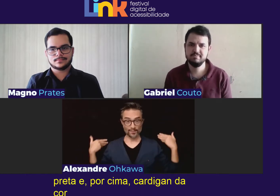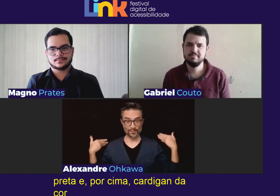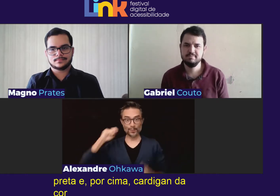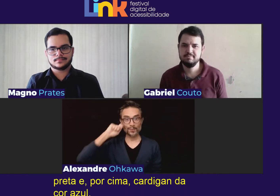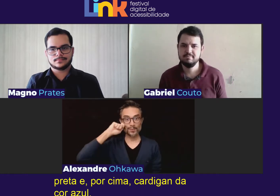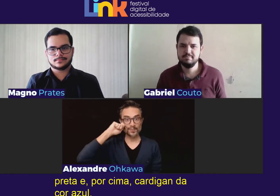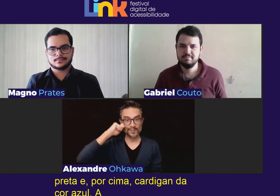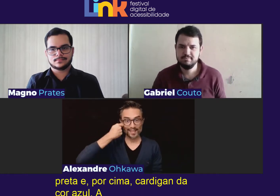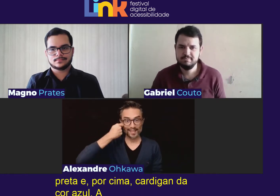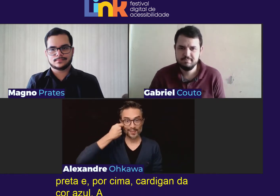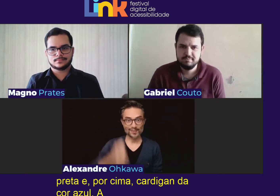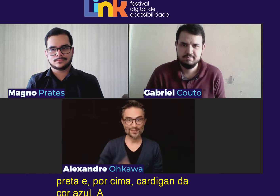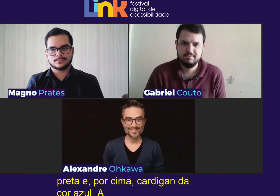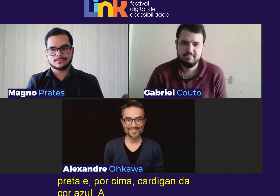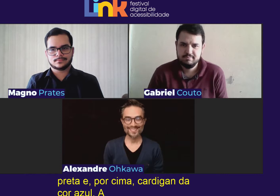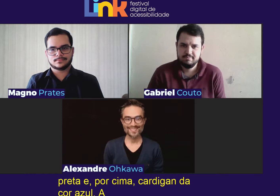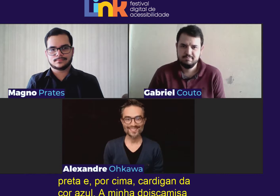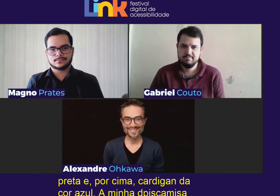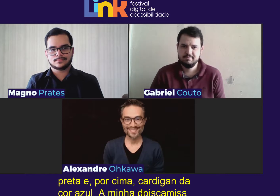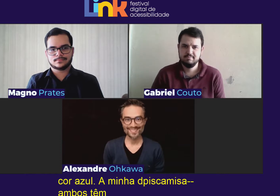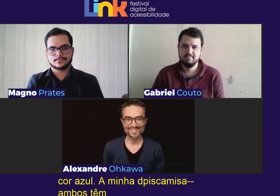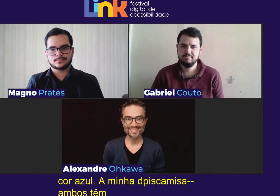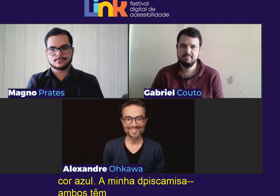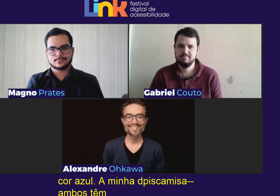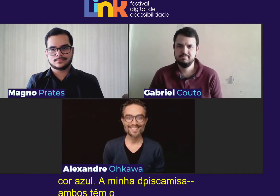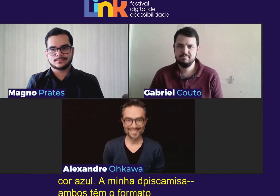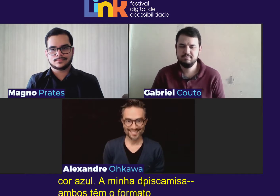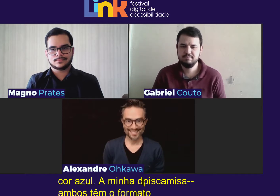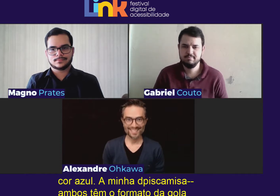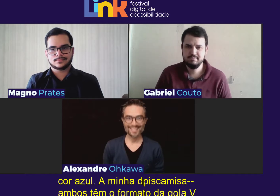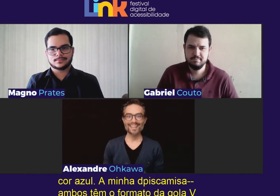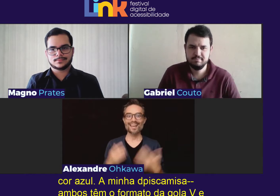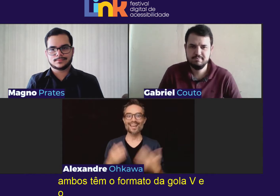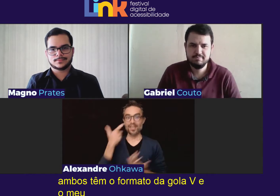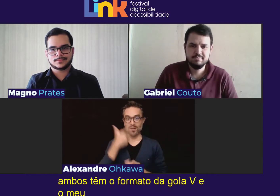V. E o meu fundo é da cor preta.